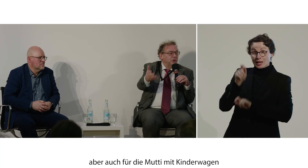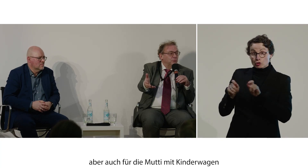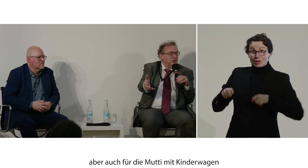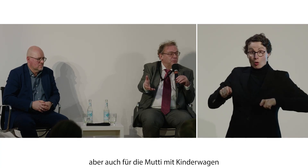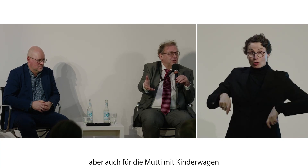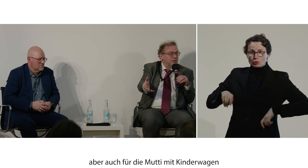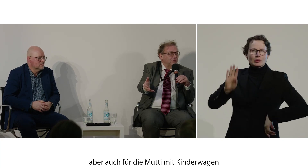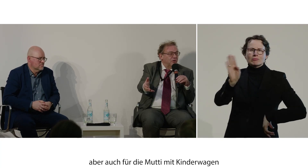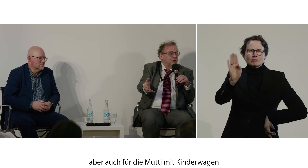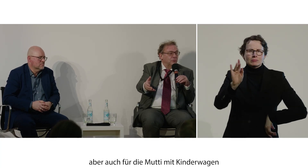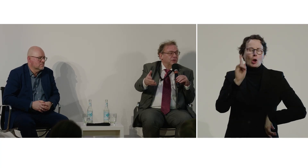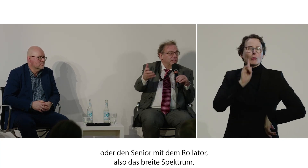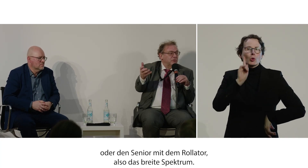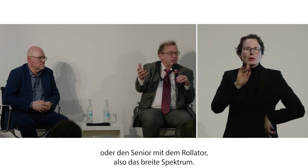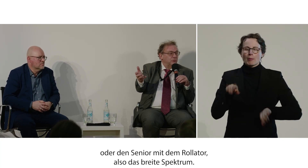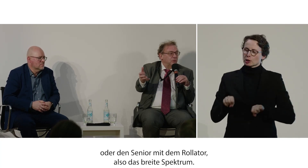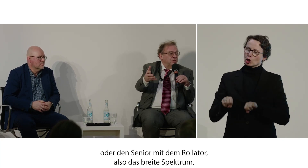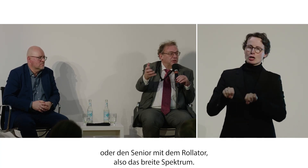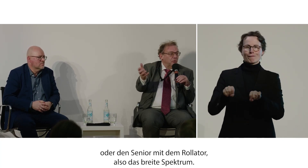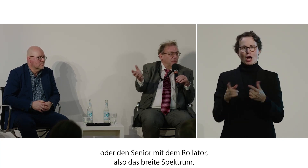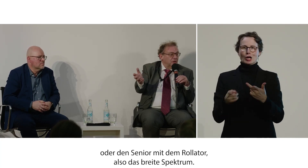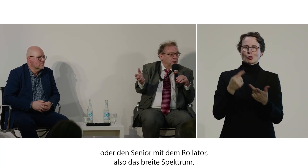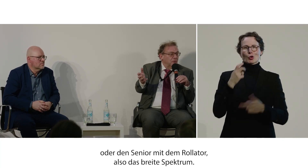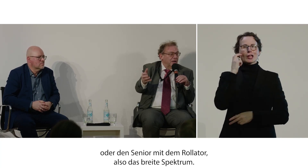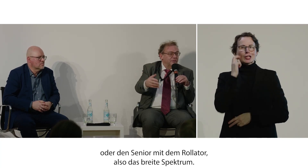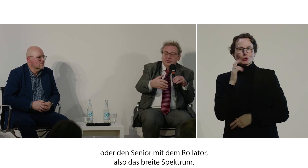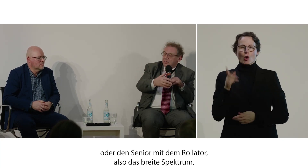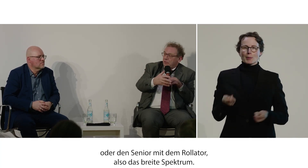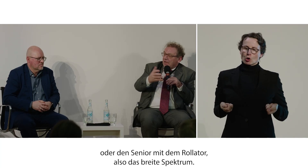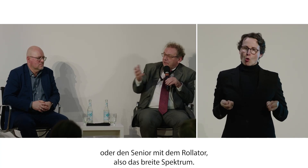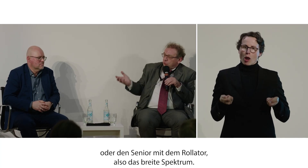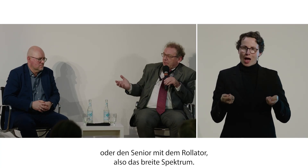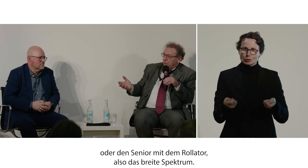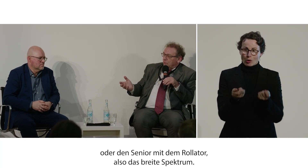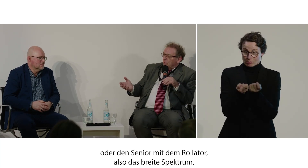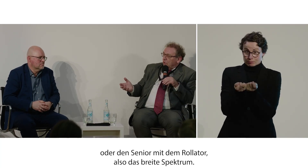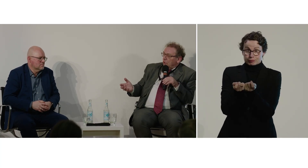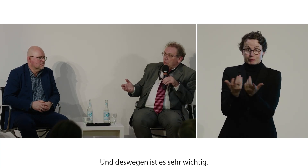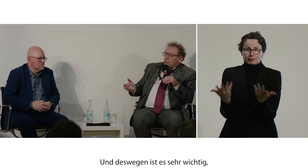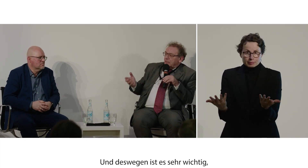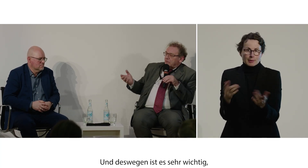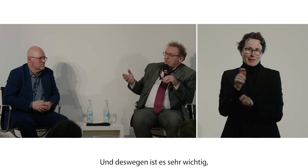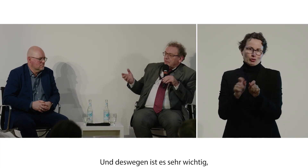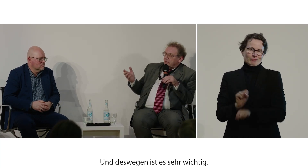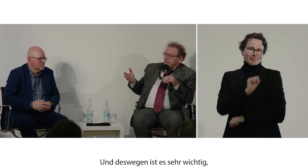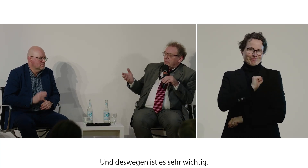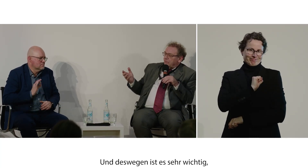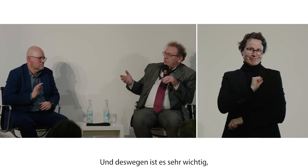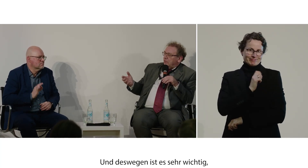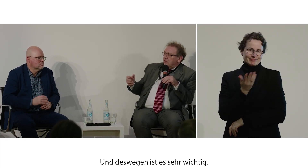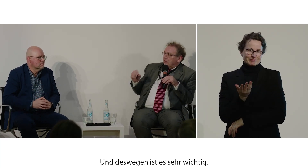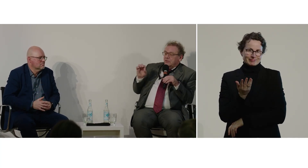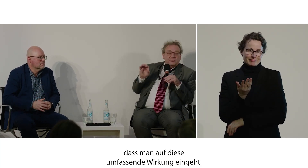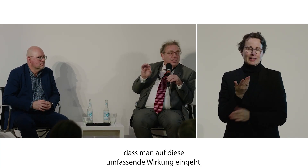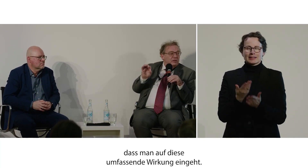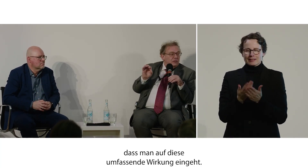eben auch für die Mutti mit Kinderwagen oder dem Senior mit dem Rollator. Also das breite Spektrum. Und deswegen ist es sehr